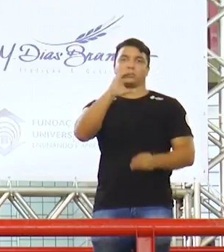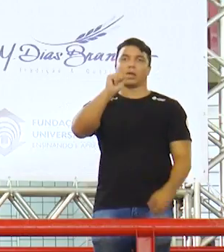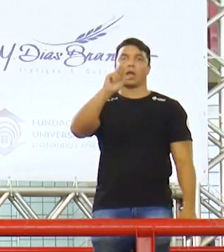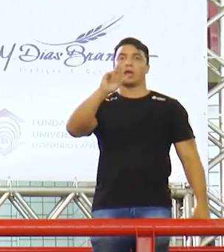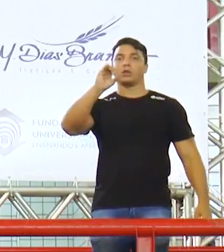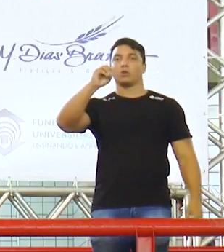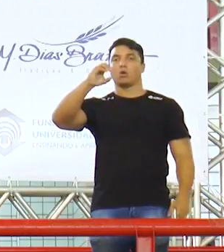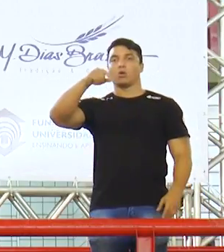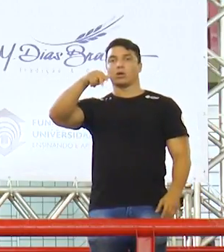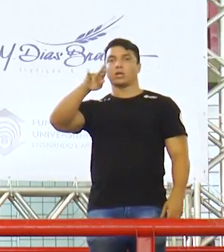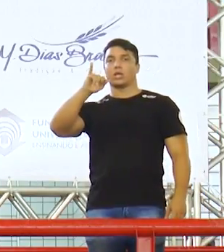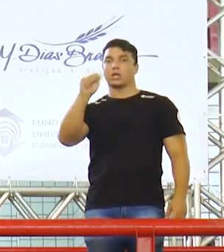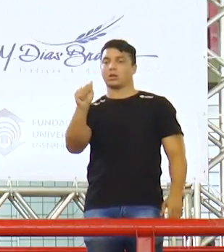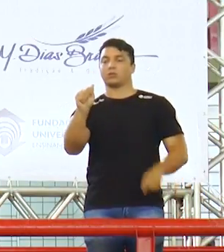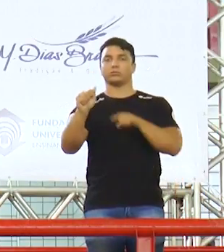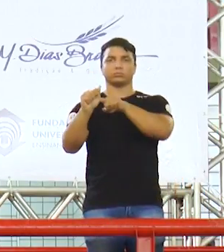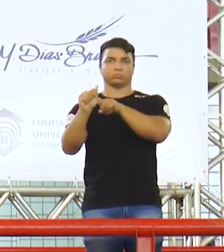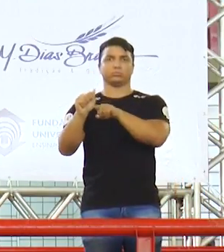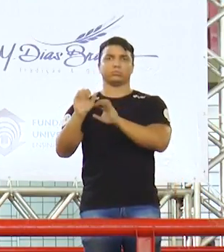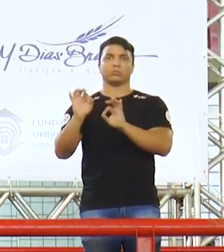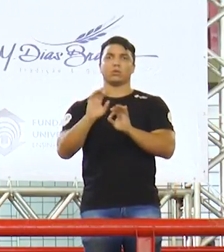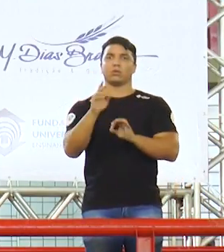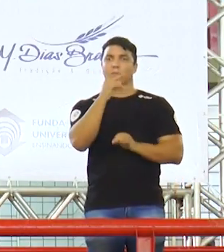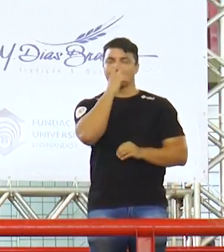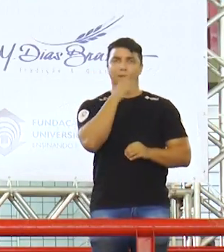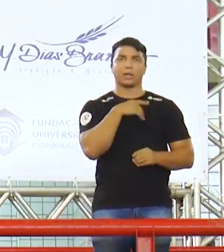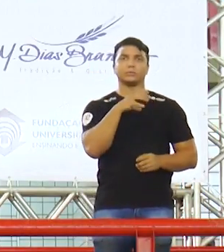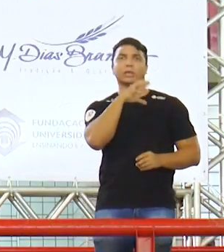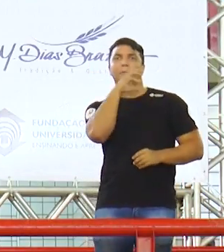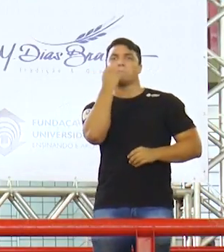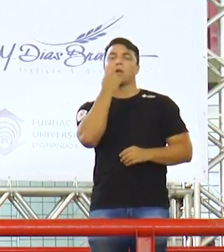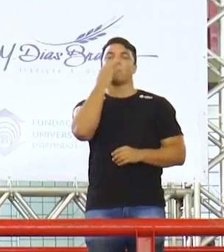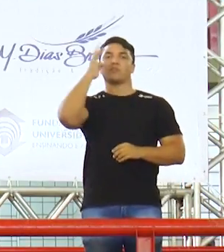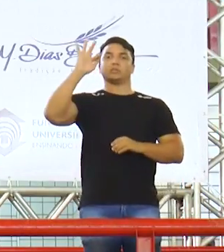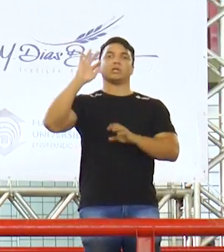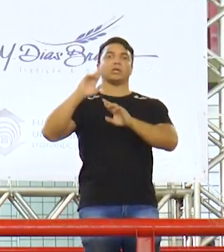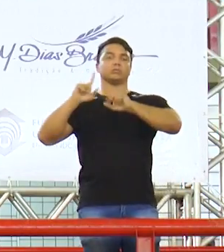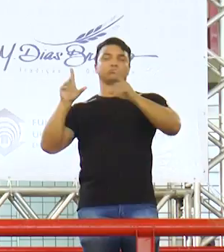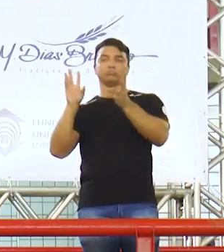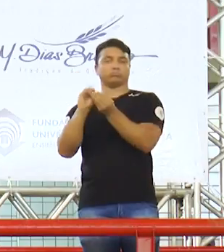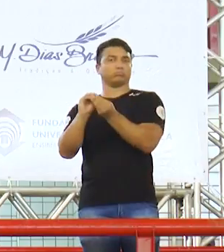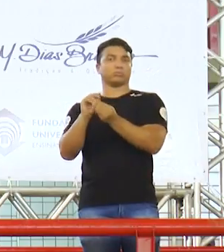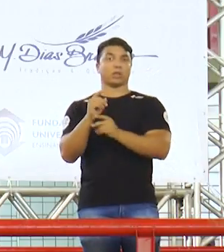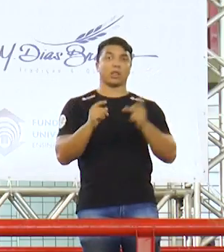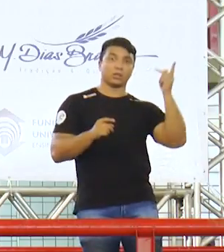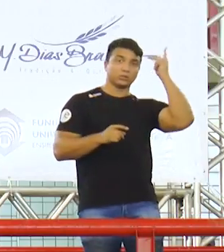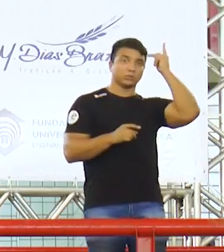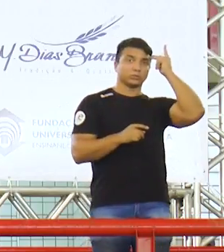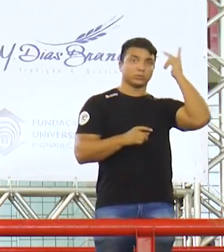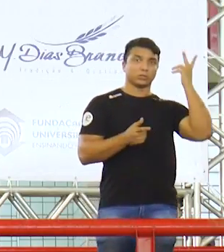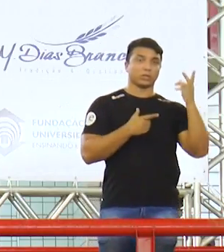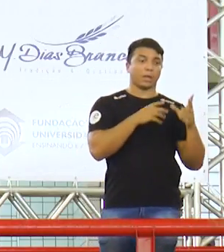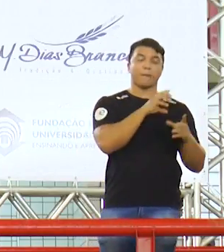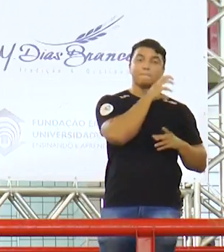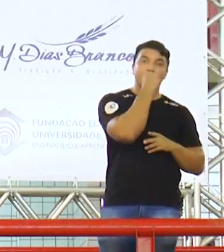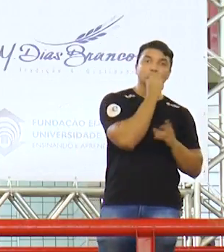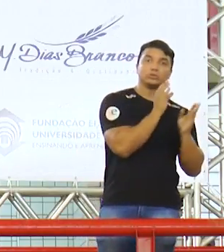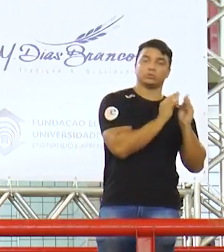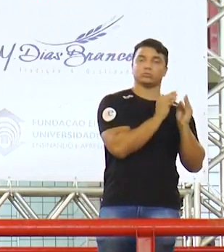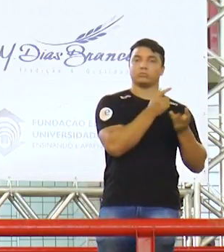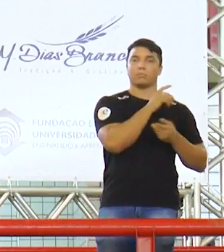Carioquinha, tá? Por aí chamam pão francês. Lá em São Paulo é pãozinho